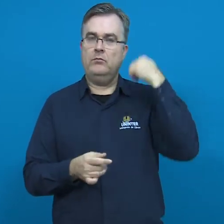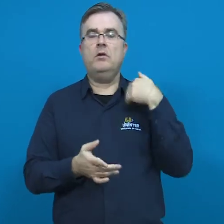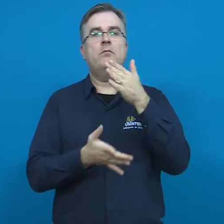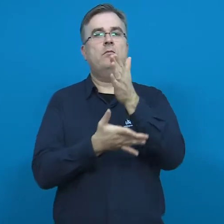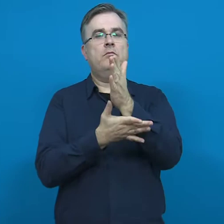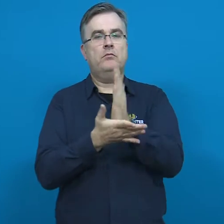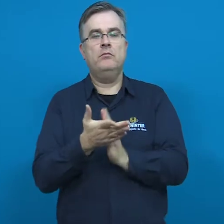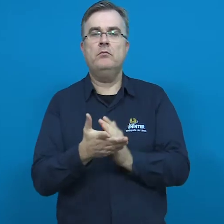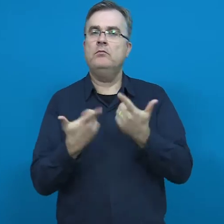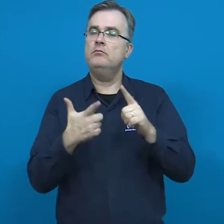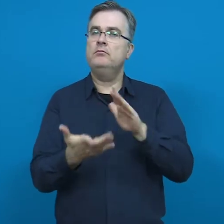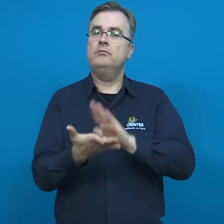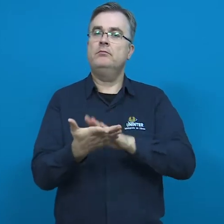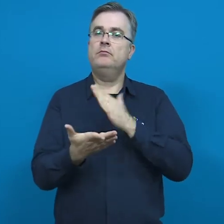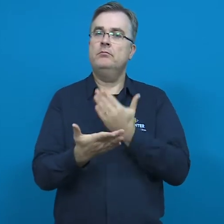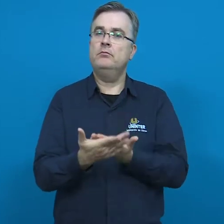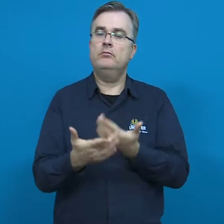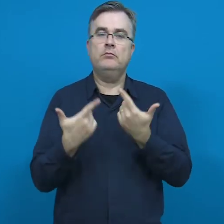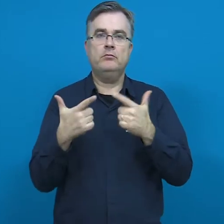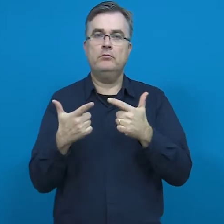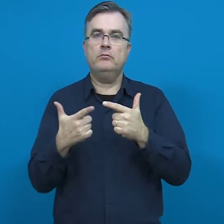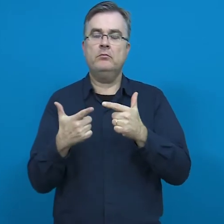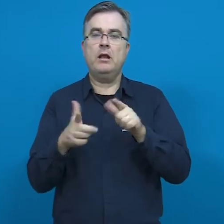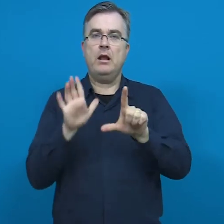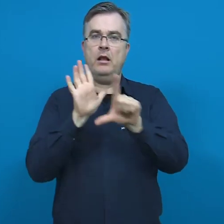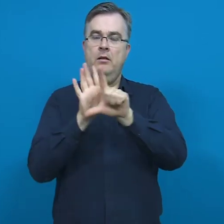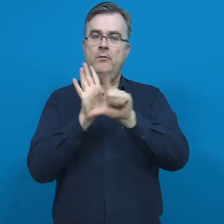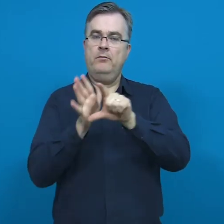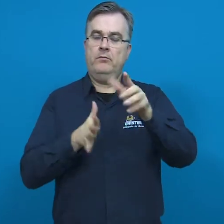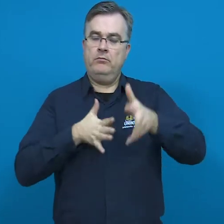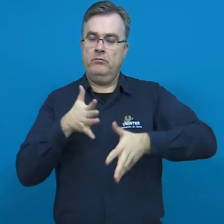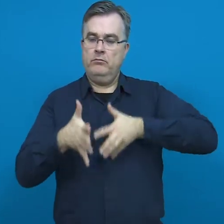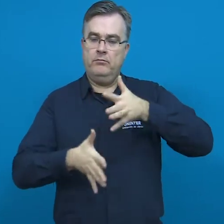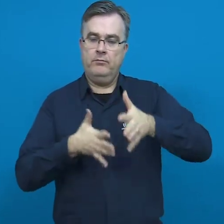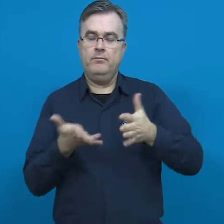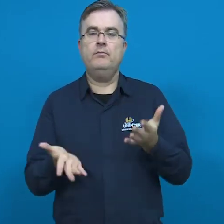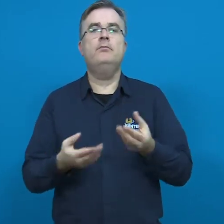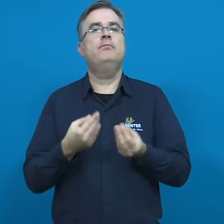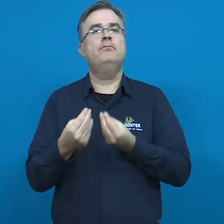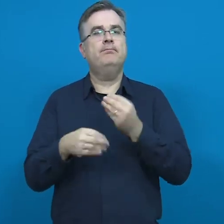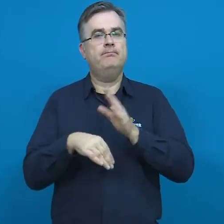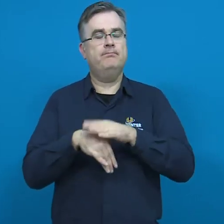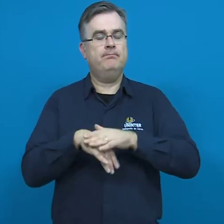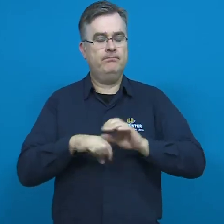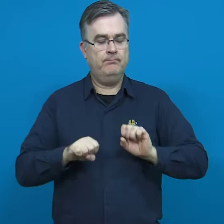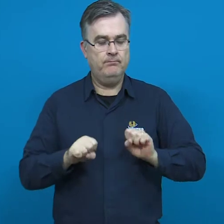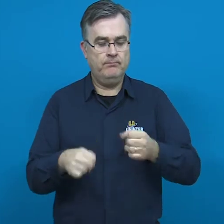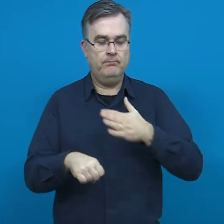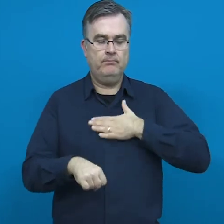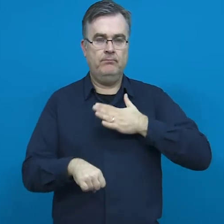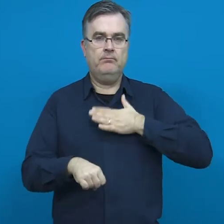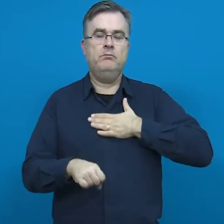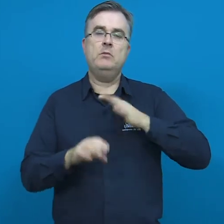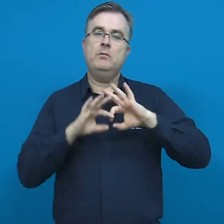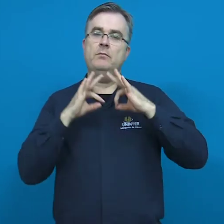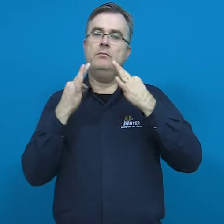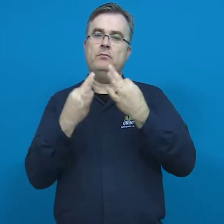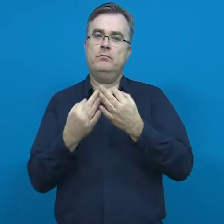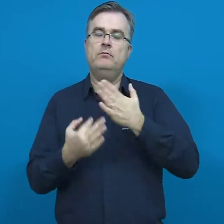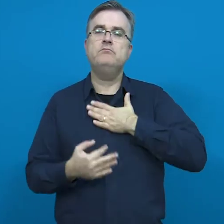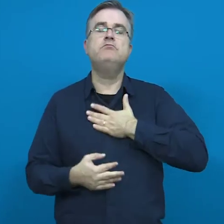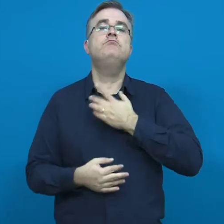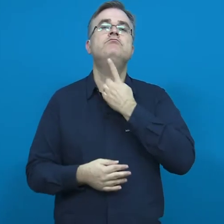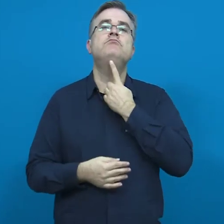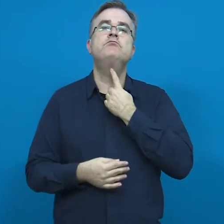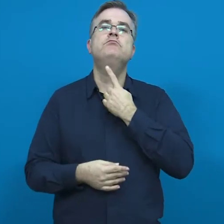vestibular, também reprovei, porque não tinha intérprete, não tinha lei de Libras. Então foi um esforço meu e da minha